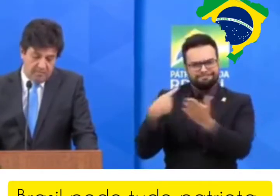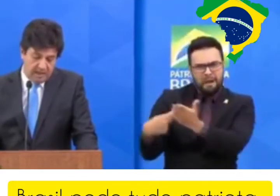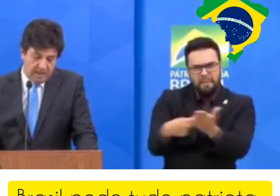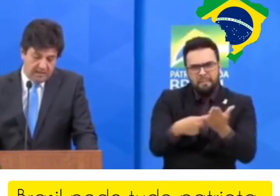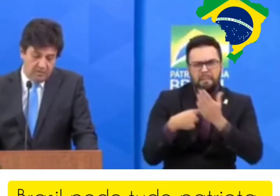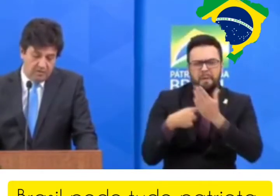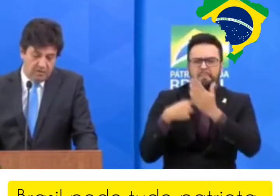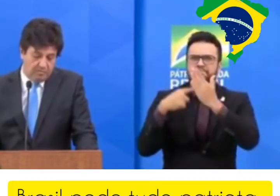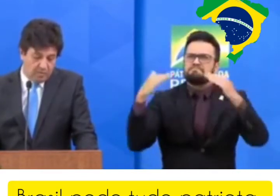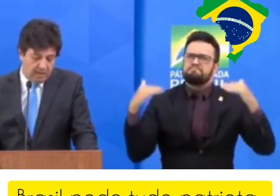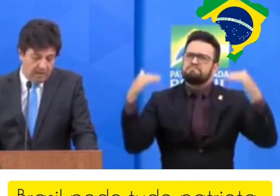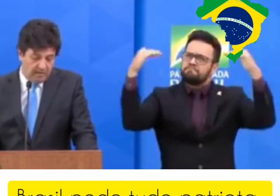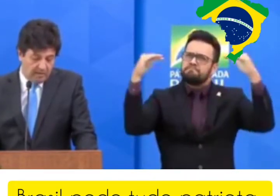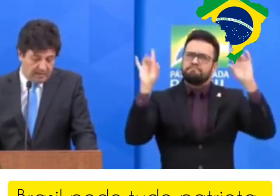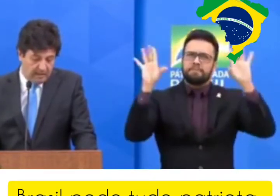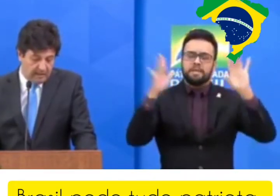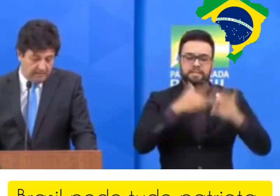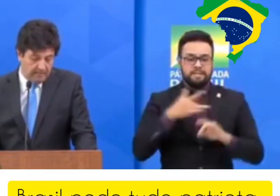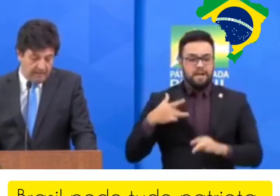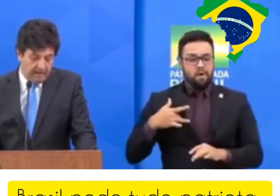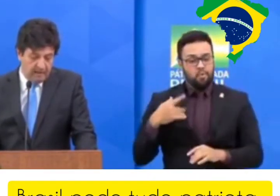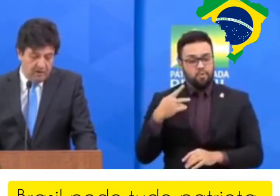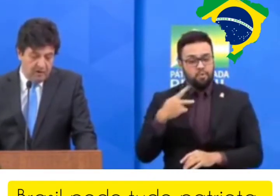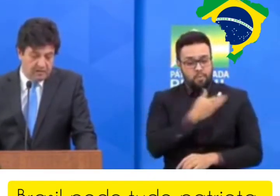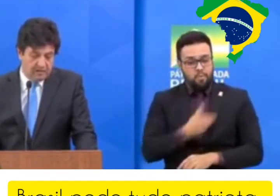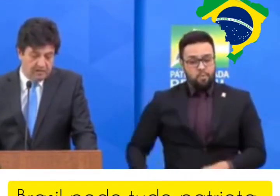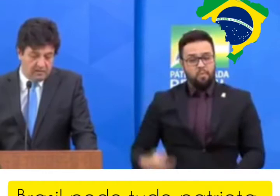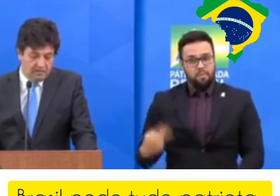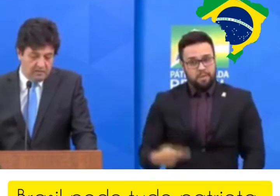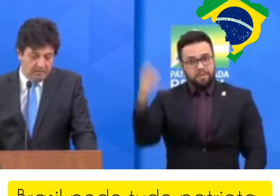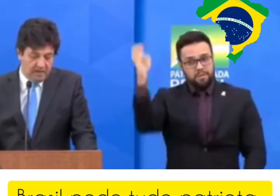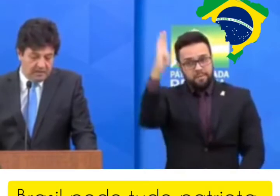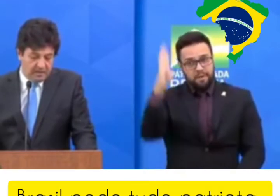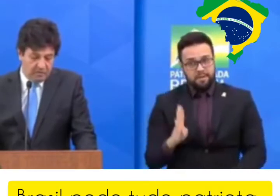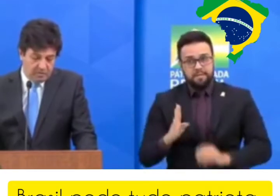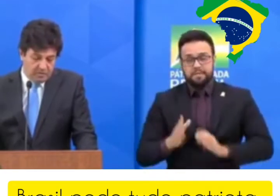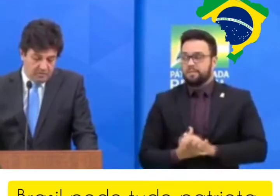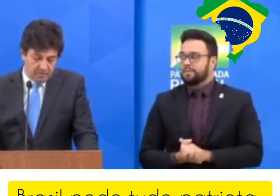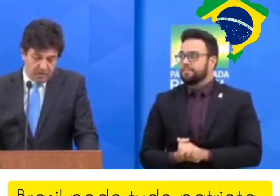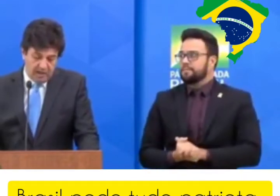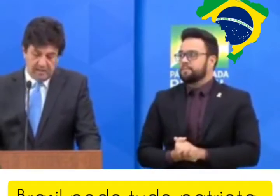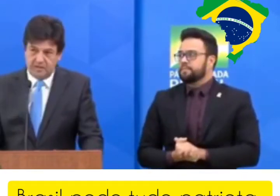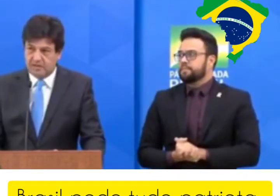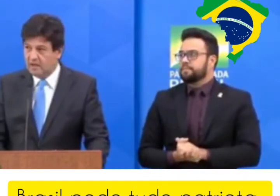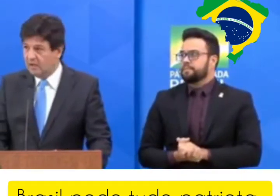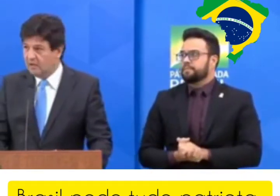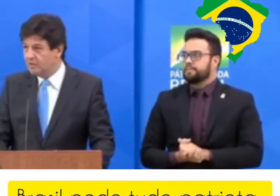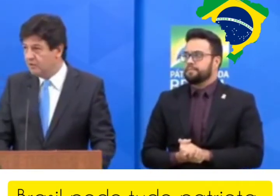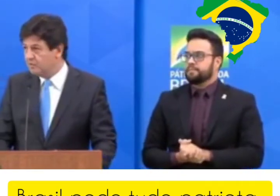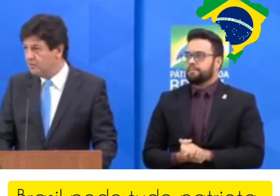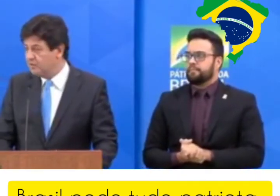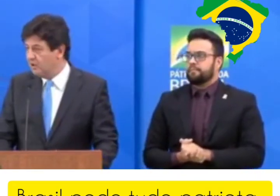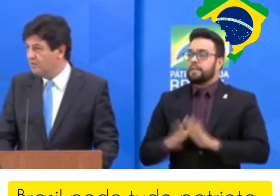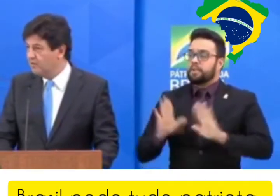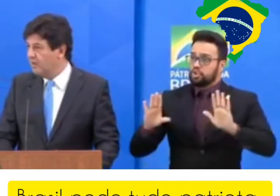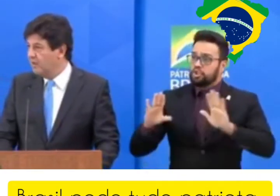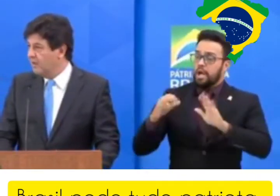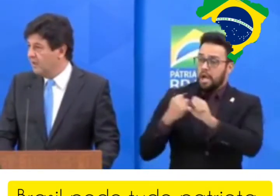feitas pela saúde pública brasileira. Nós passamos por esse ano de